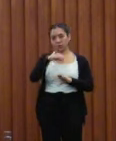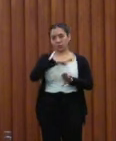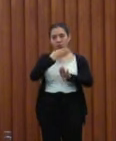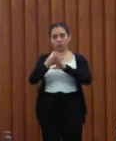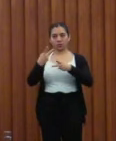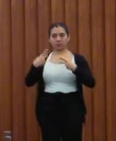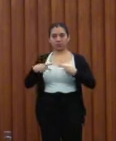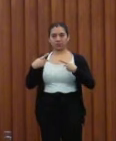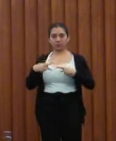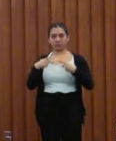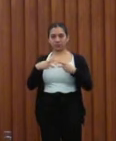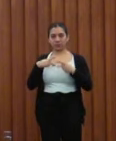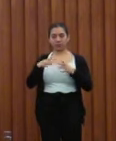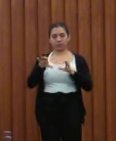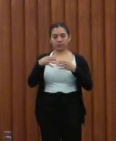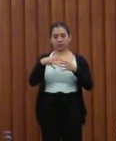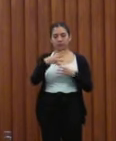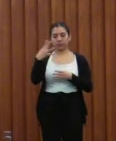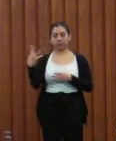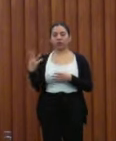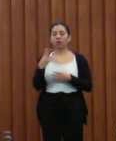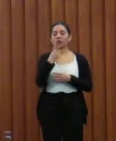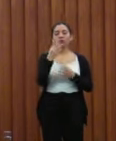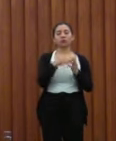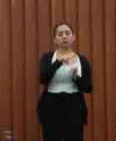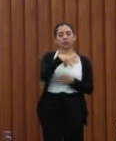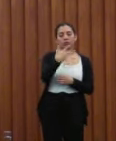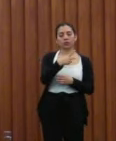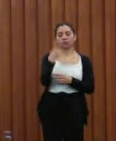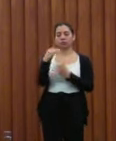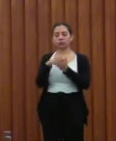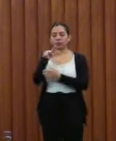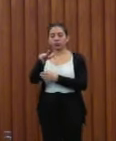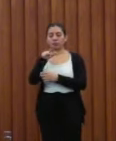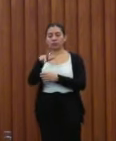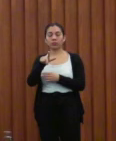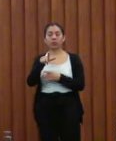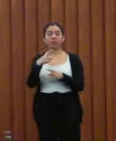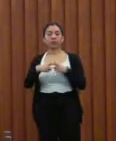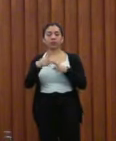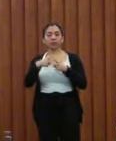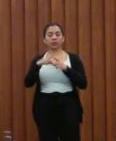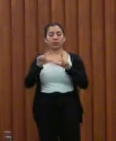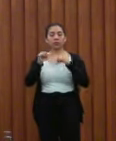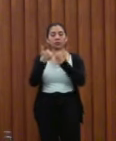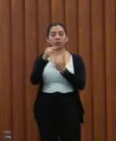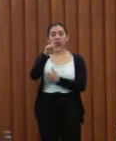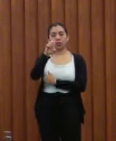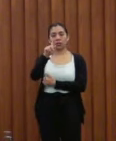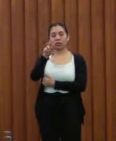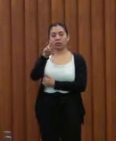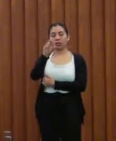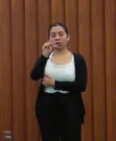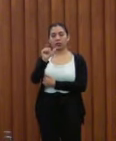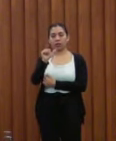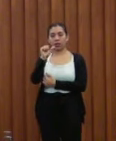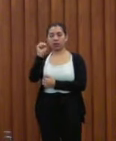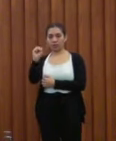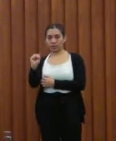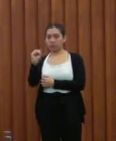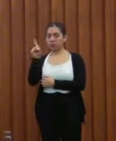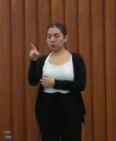del sexenio 2013-2018, realizado por Letra S, sin duda representa un valioso esfuerzo impulsado desde la sociedad